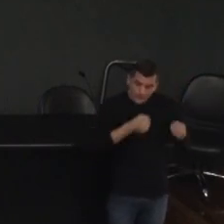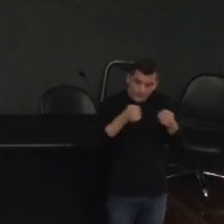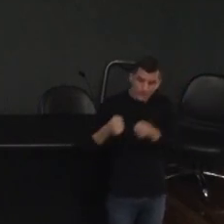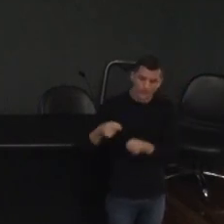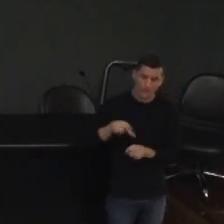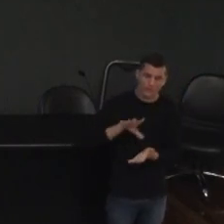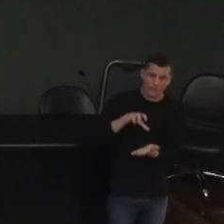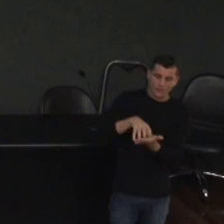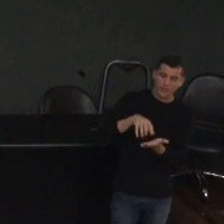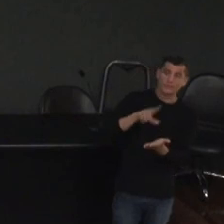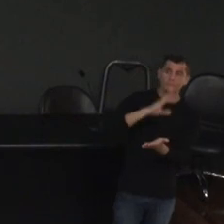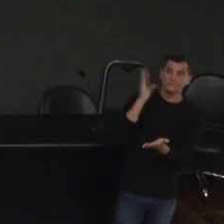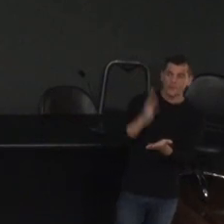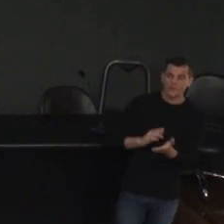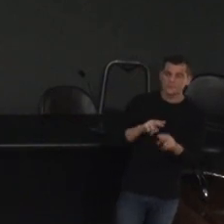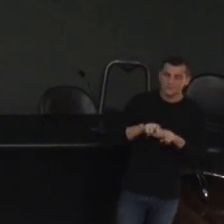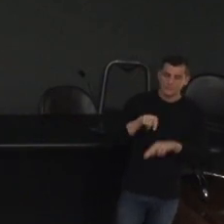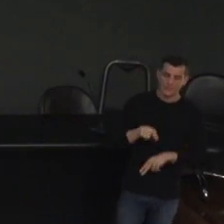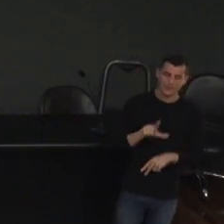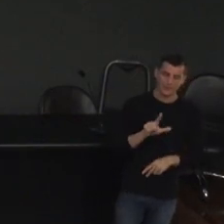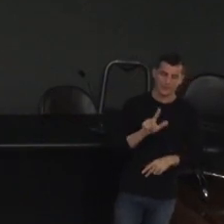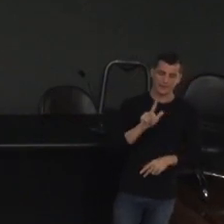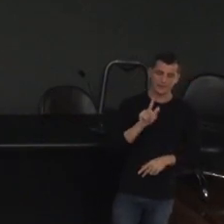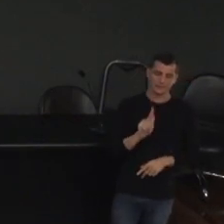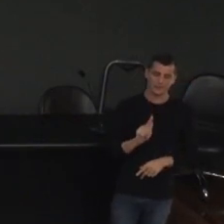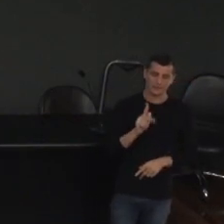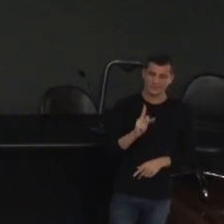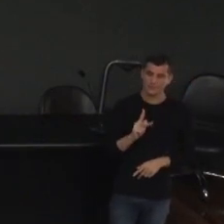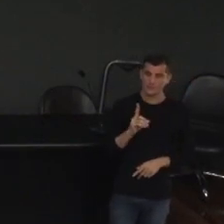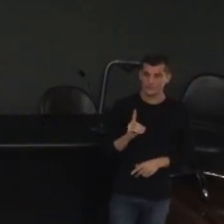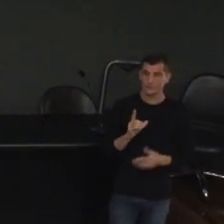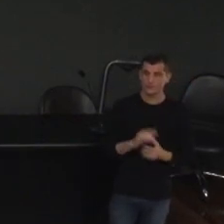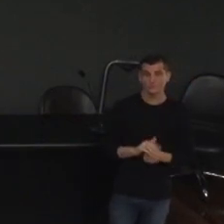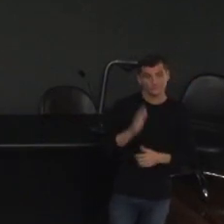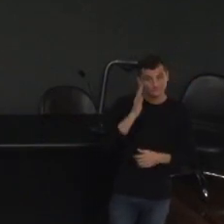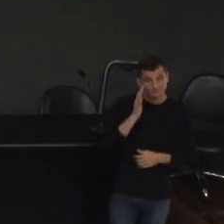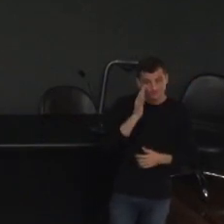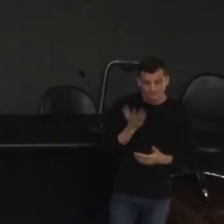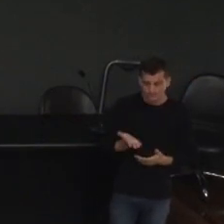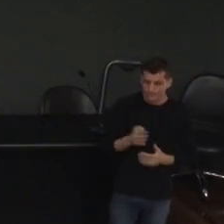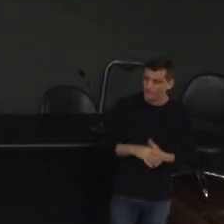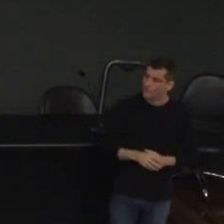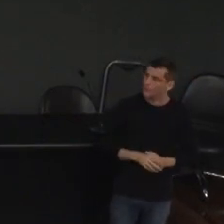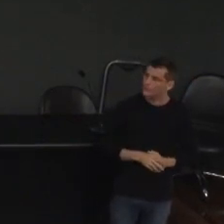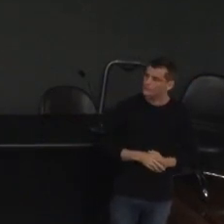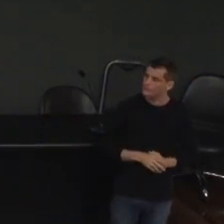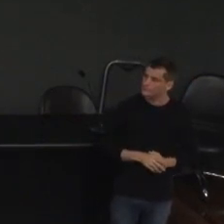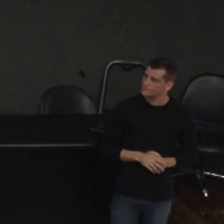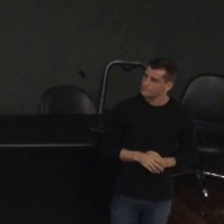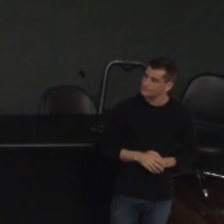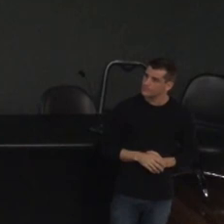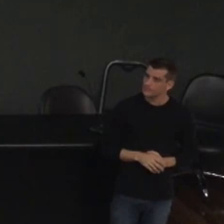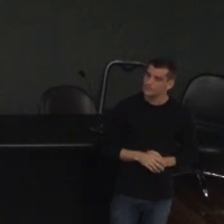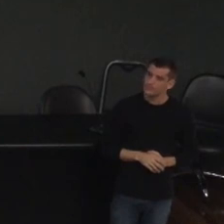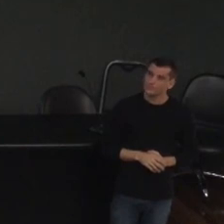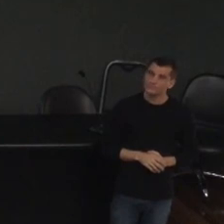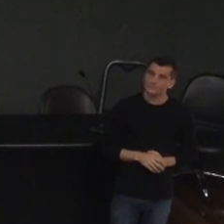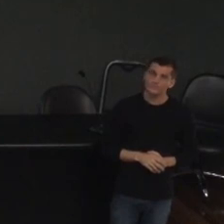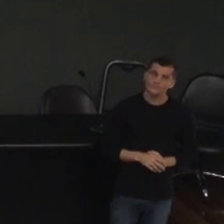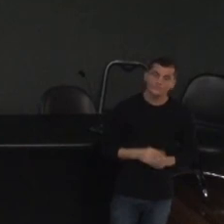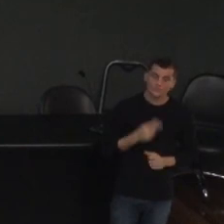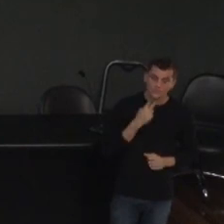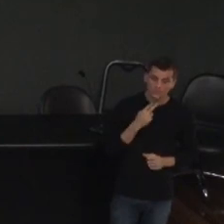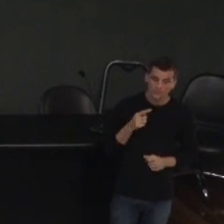em razão da lgpd vocês acham que estão dando reputacional isso não então é por isso que a gente não pode deixar de se preocupar